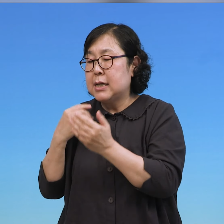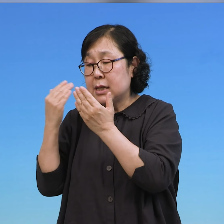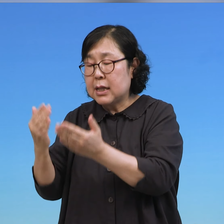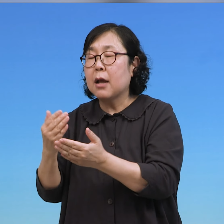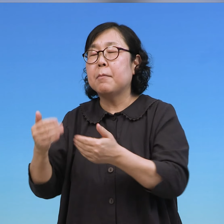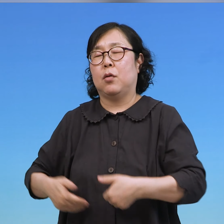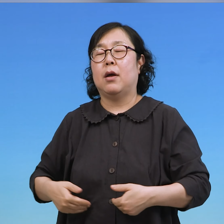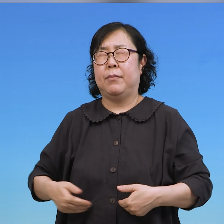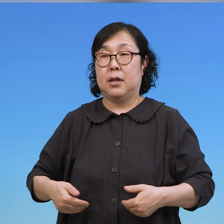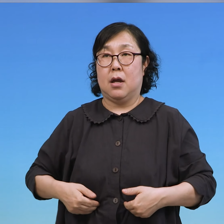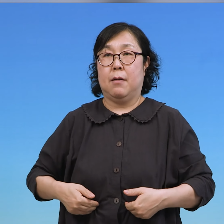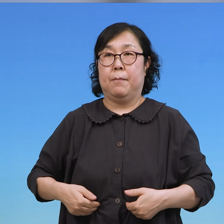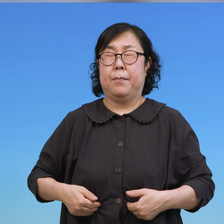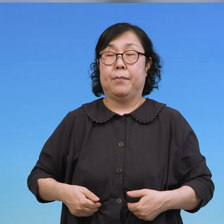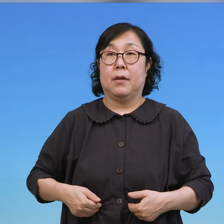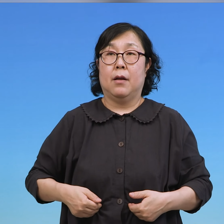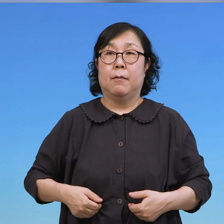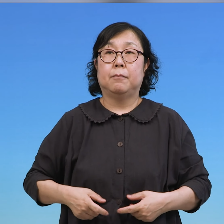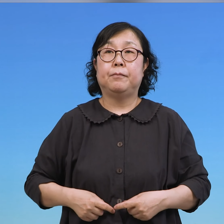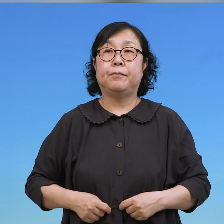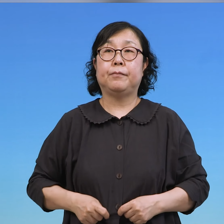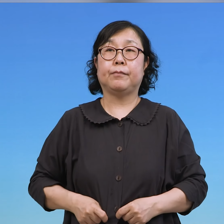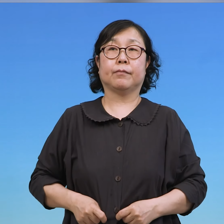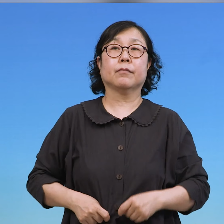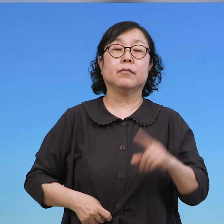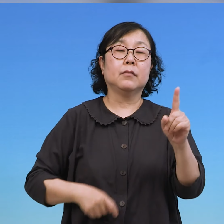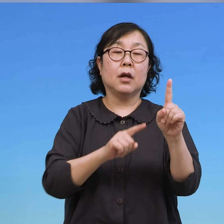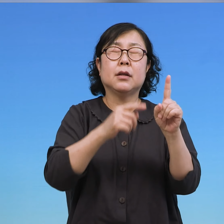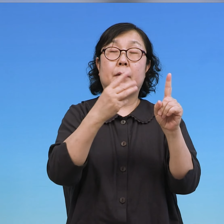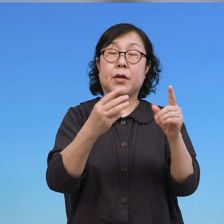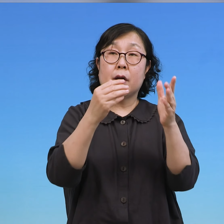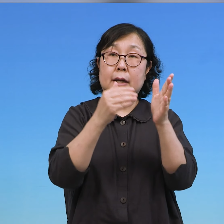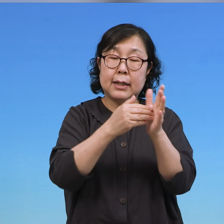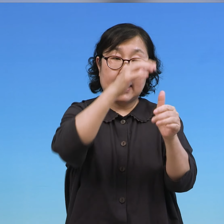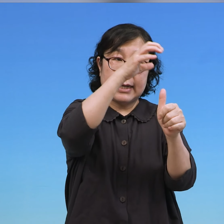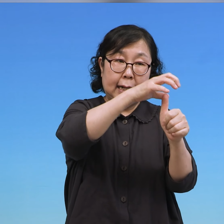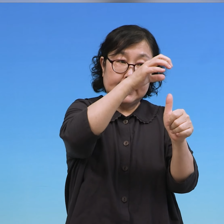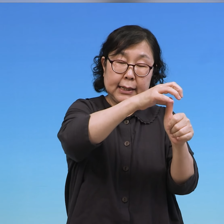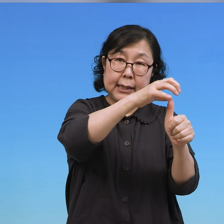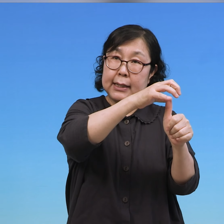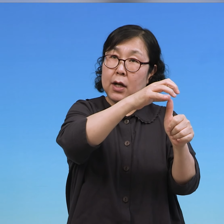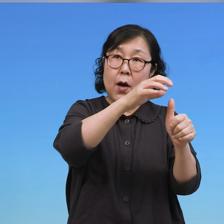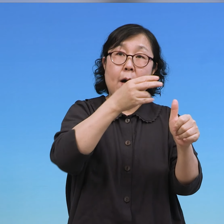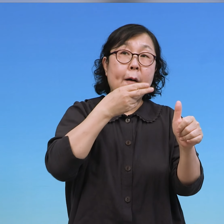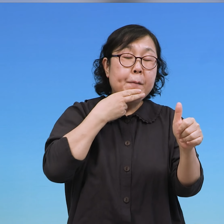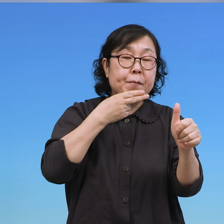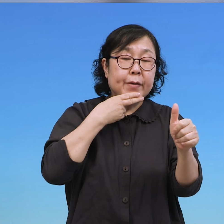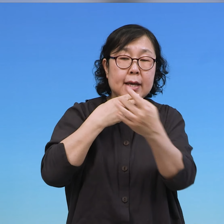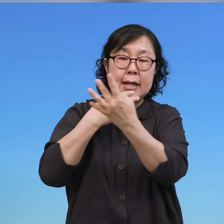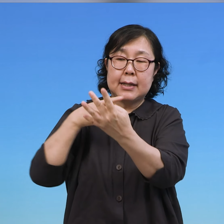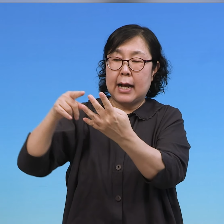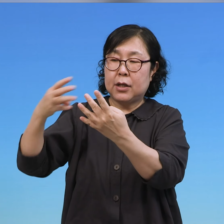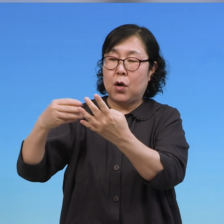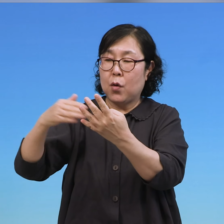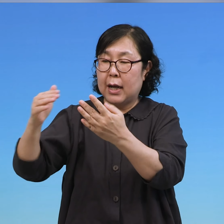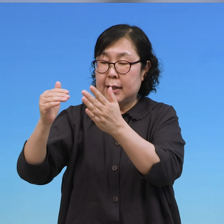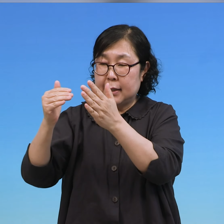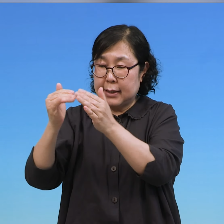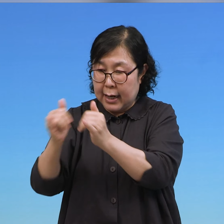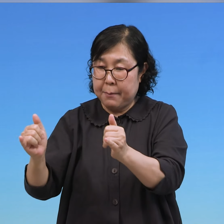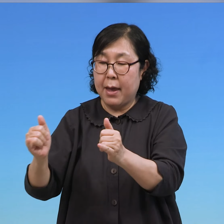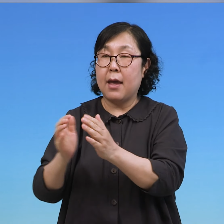오늘 이 본문에서도요, 1절에서 3절까지에 갇혀 있지 않고 4절로 건너간 사람들이 치루어야 되는 대가